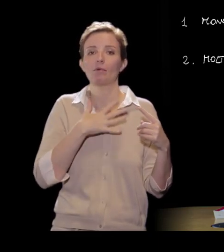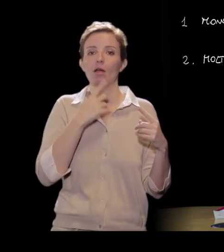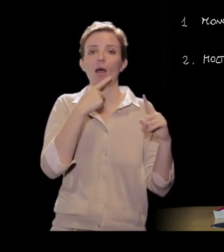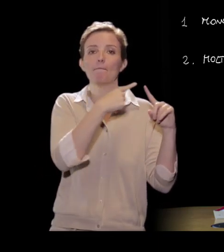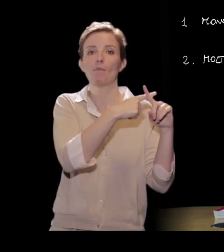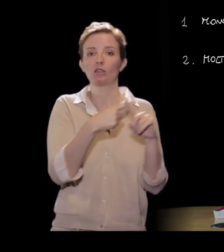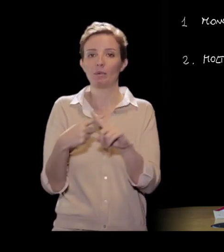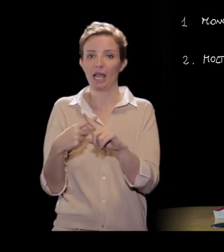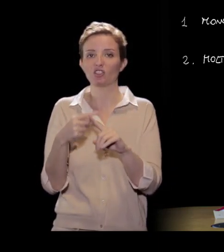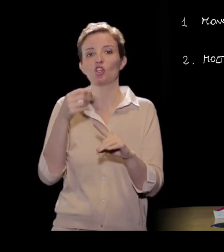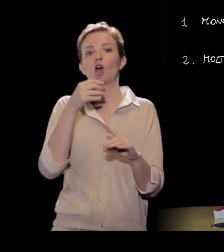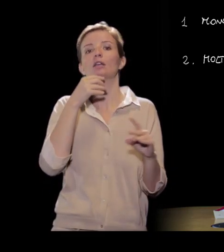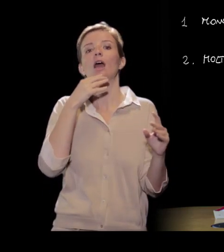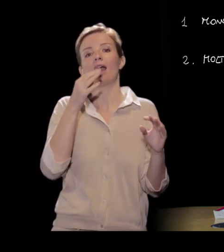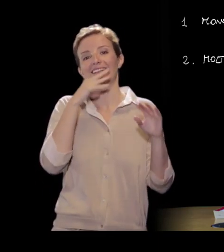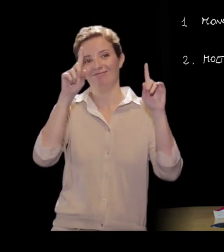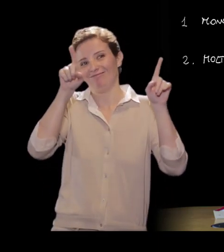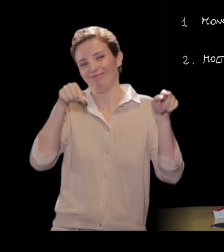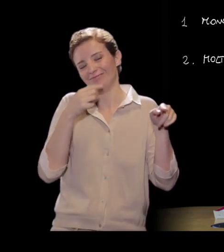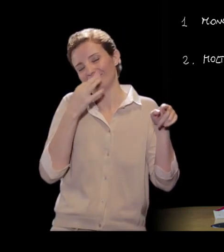ovvero la divisione